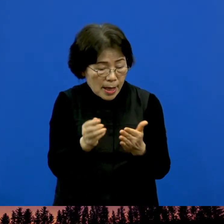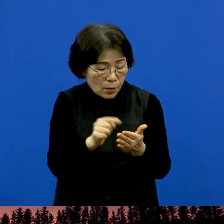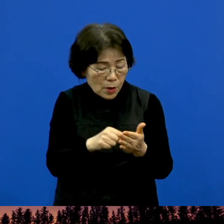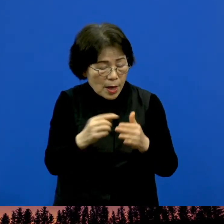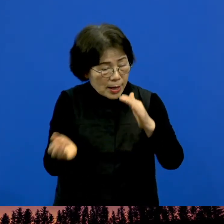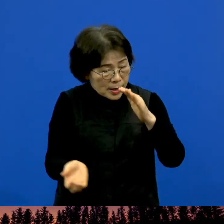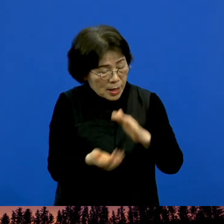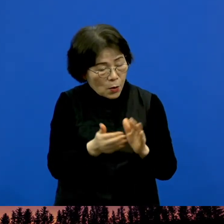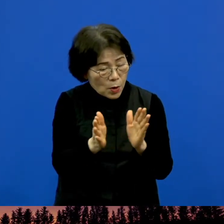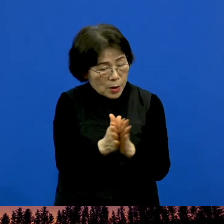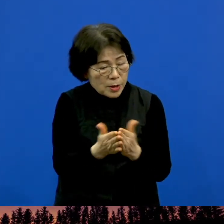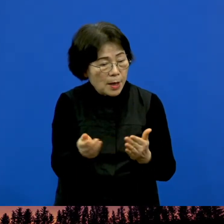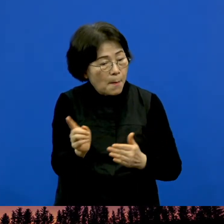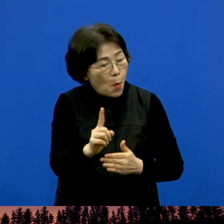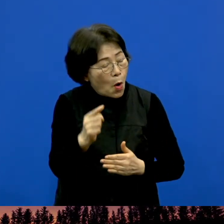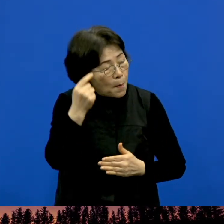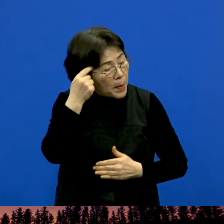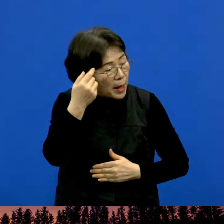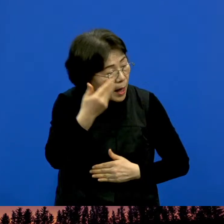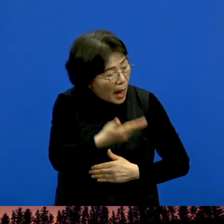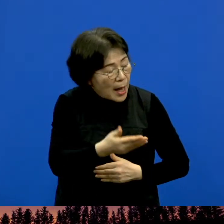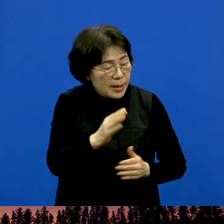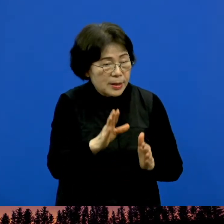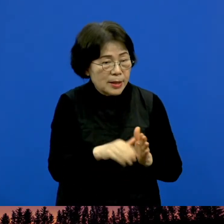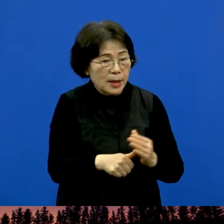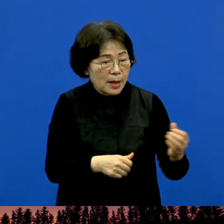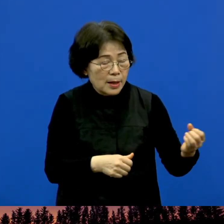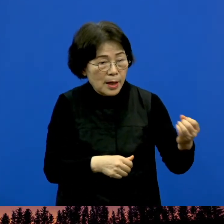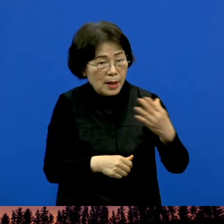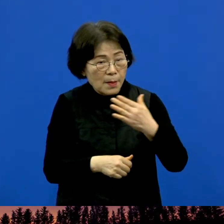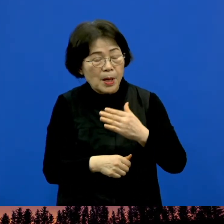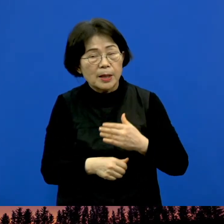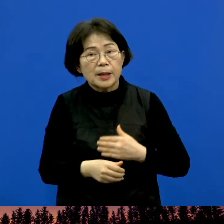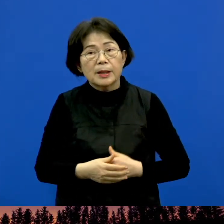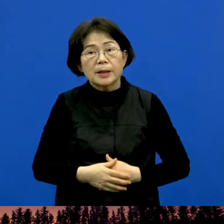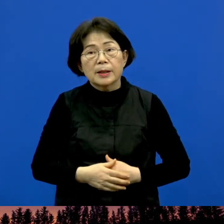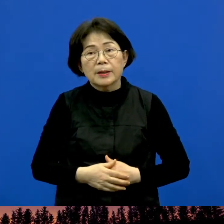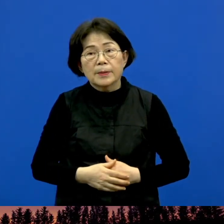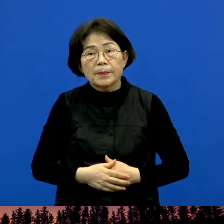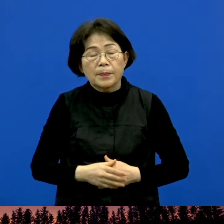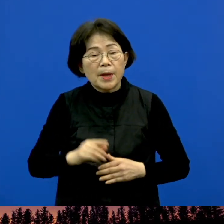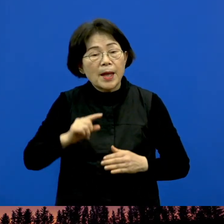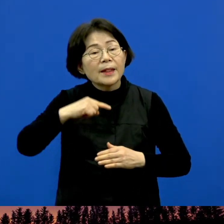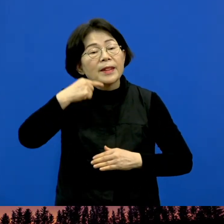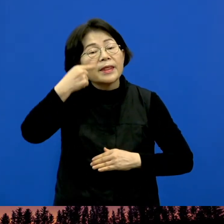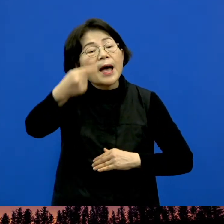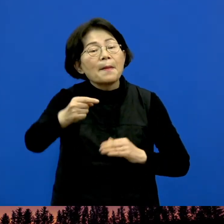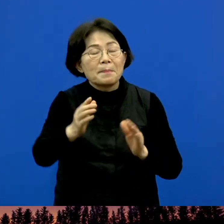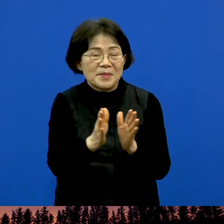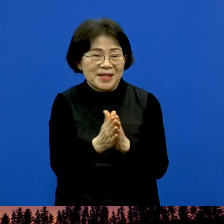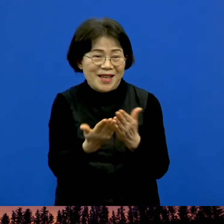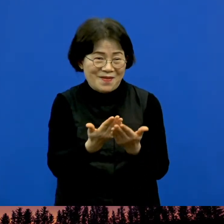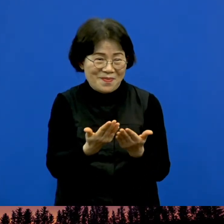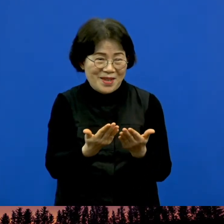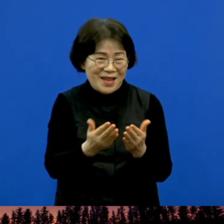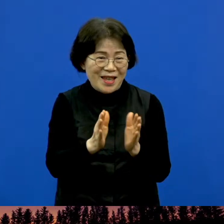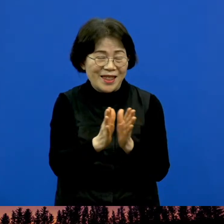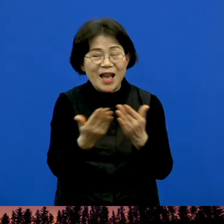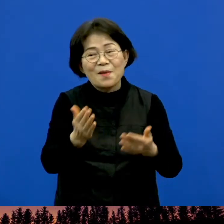어떤 책입니까? 물으니까 이 피터 드루커의 대답이 뭐냐, 이 다음에 나올 책이라고.